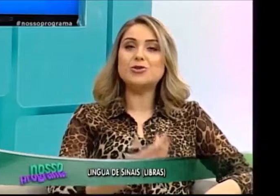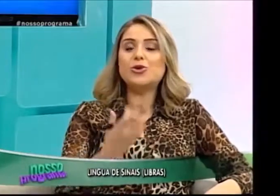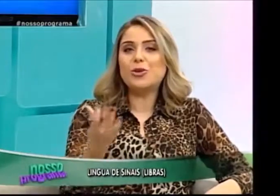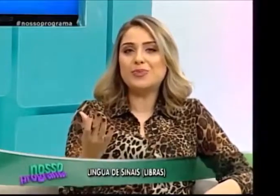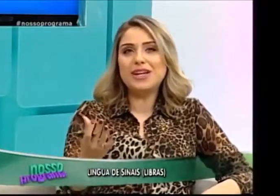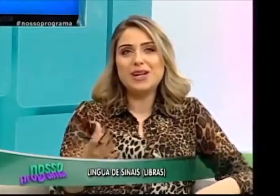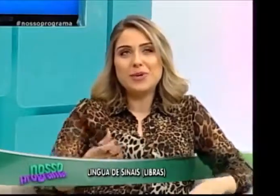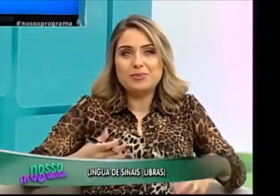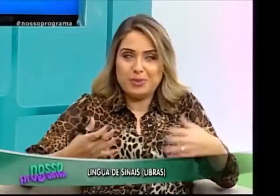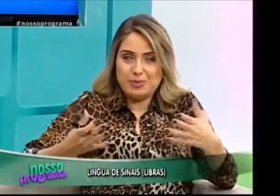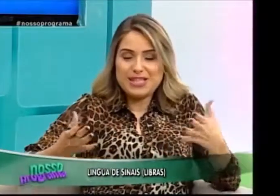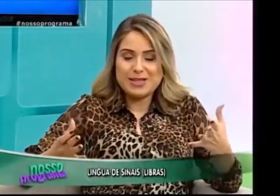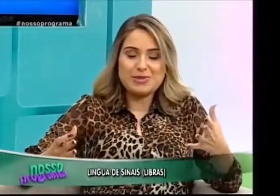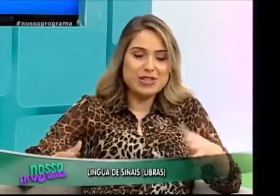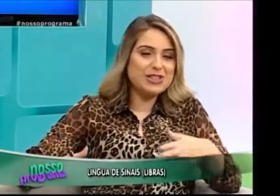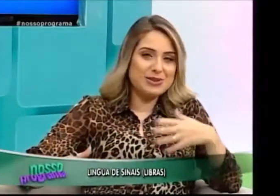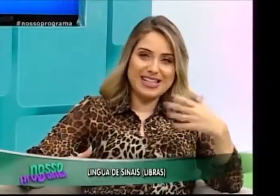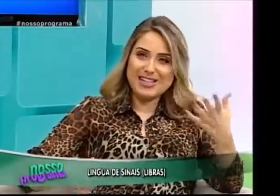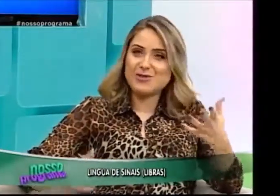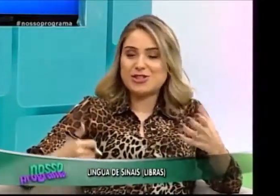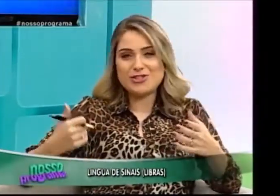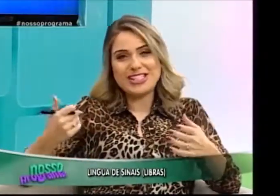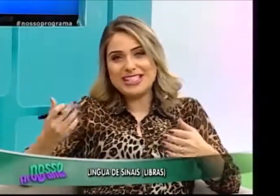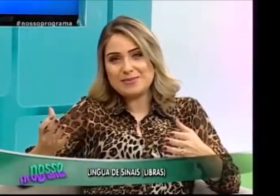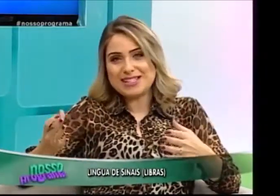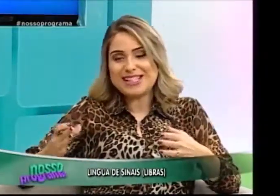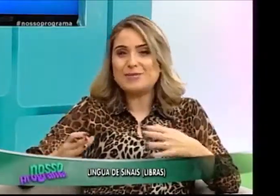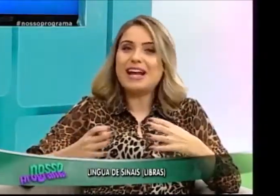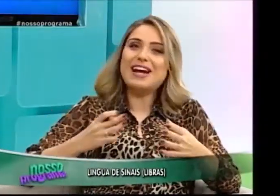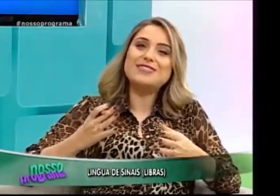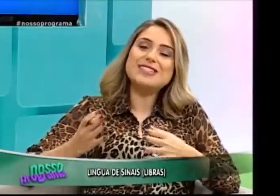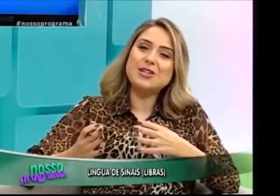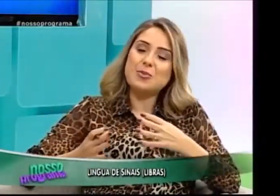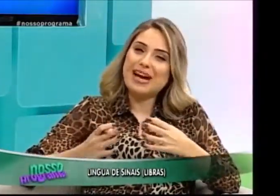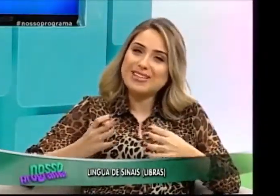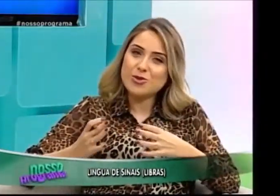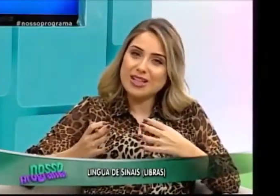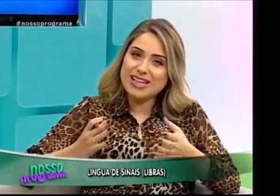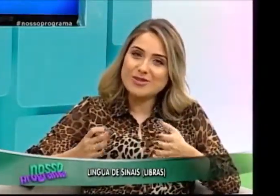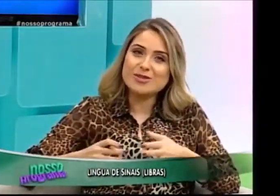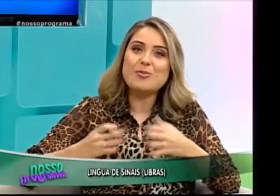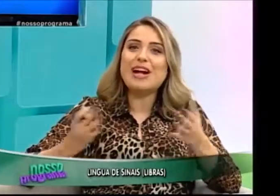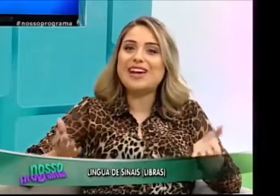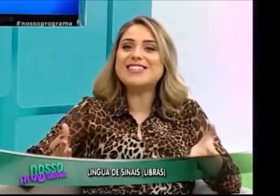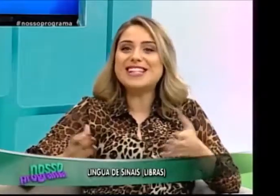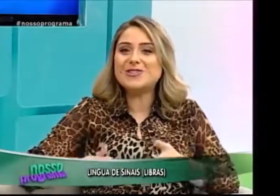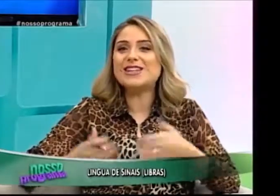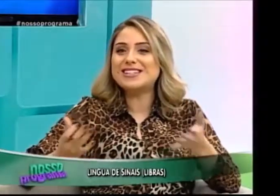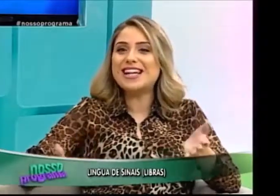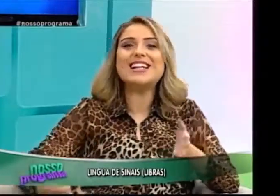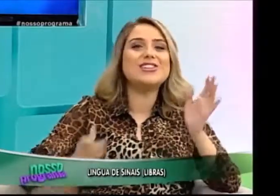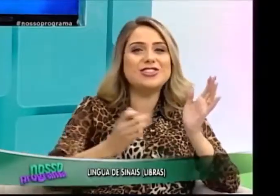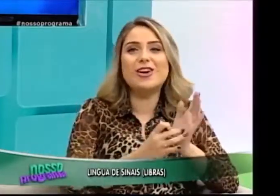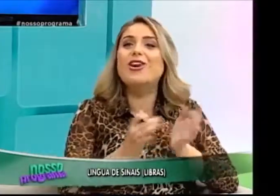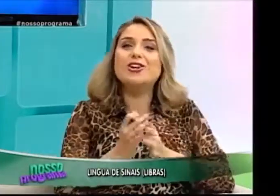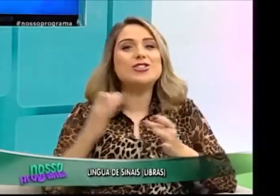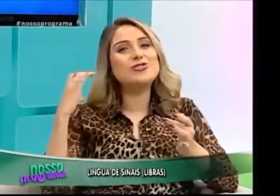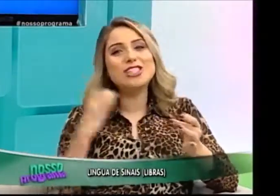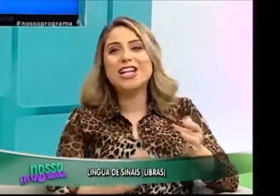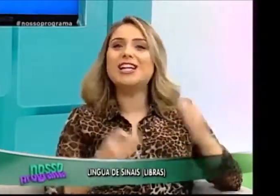tô, por exemplo, seja no inglês ou seja em Libras, as palavras que eu mais conheço são palavras relacionadas à igreja. Então, Jesus